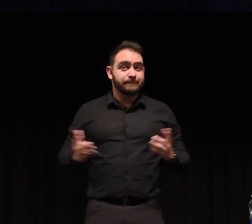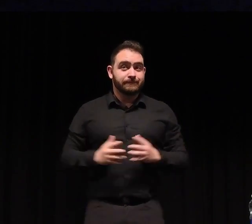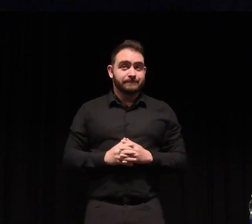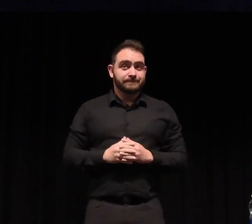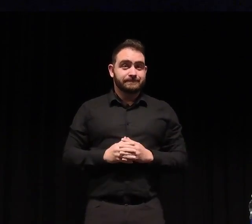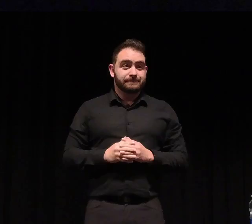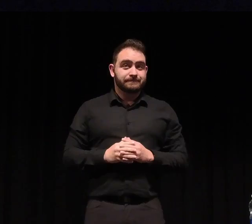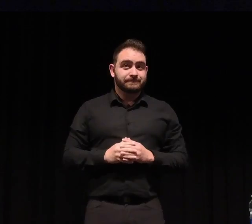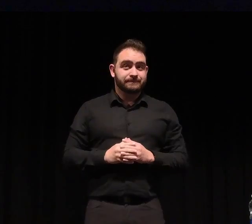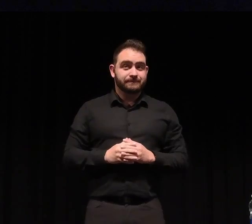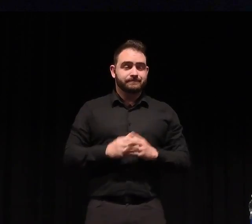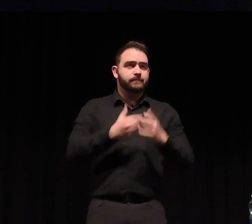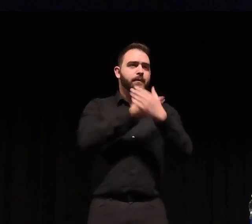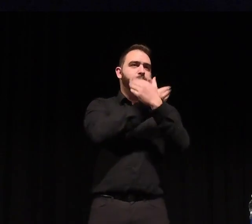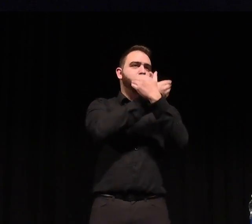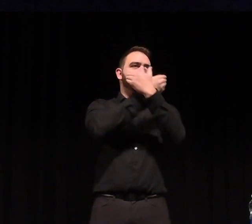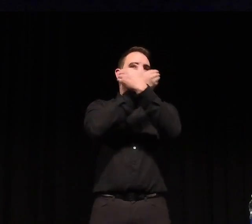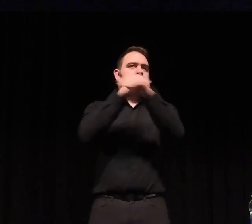de papillons.